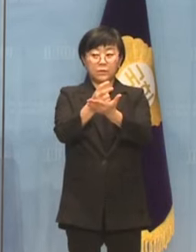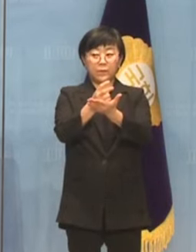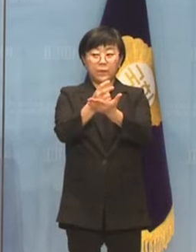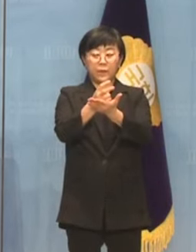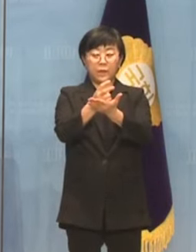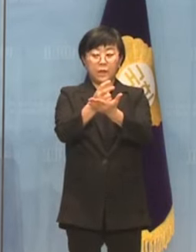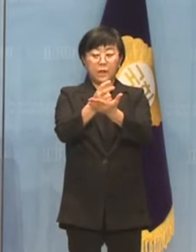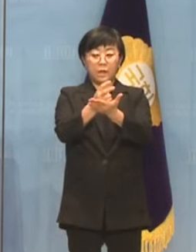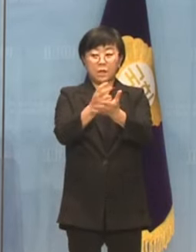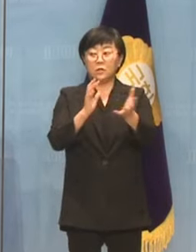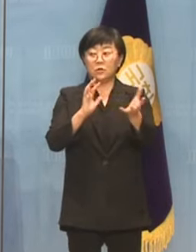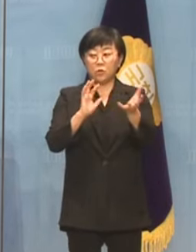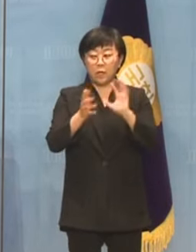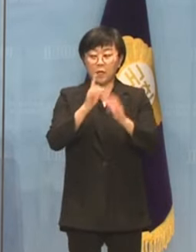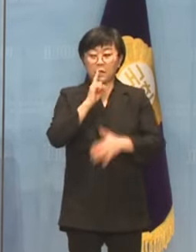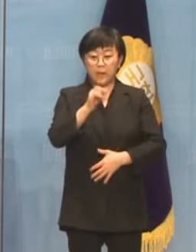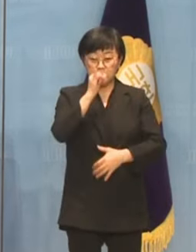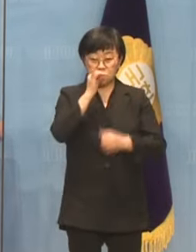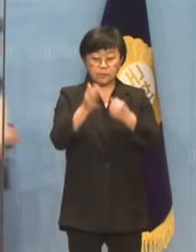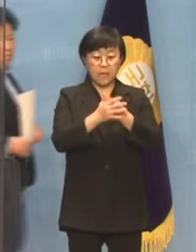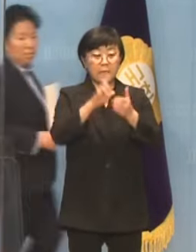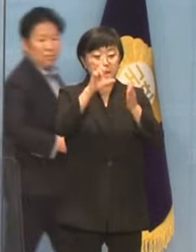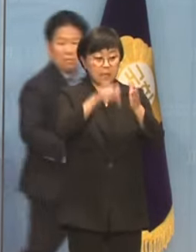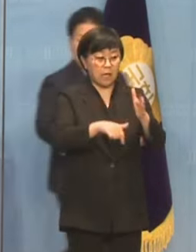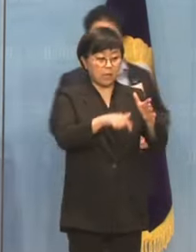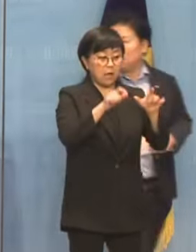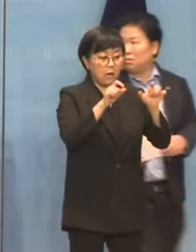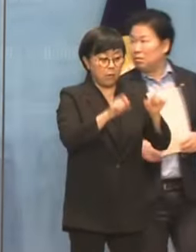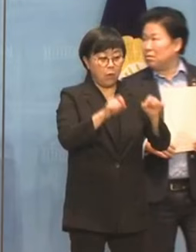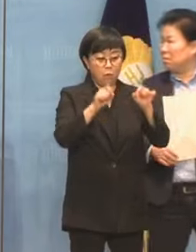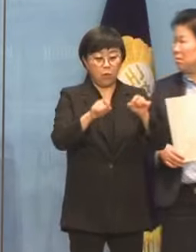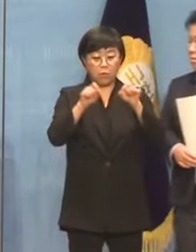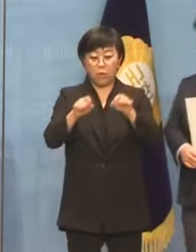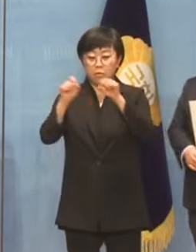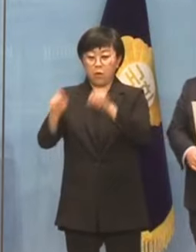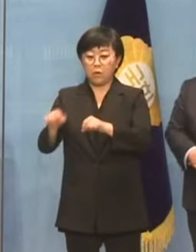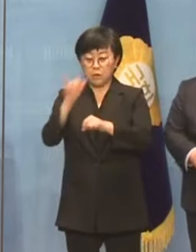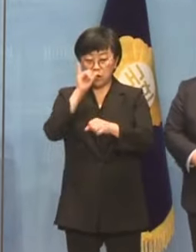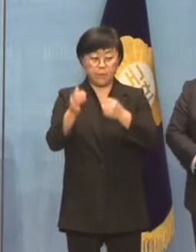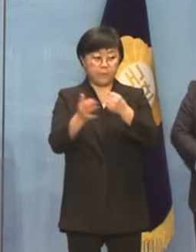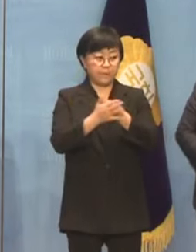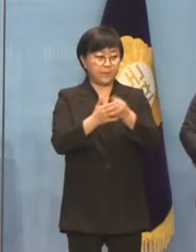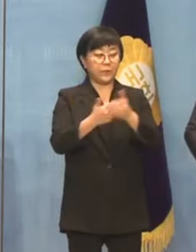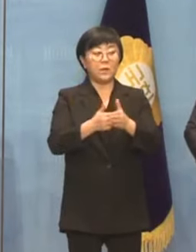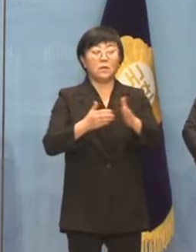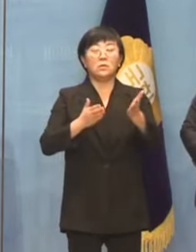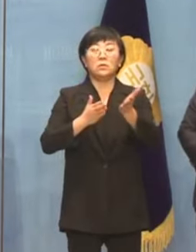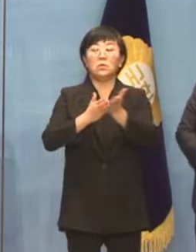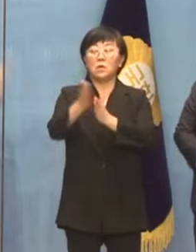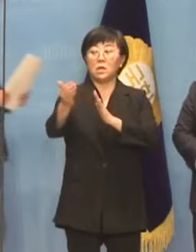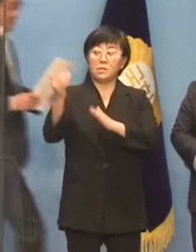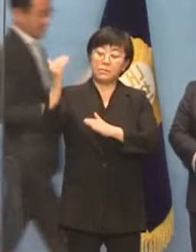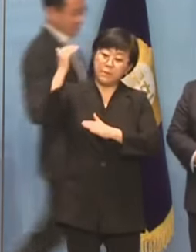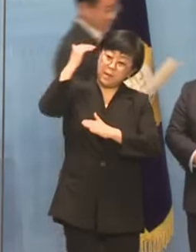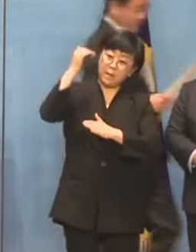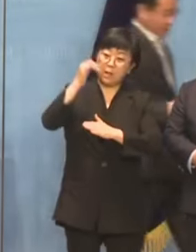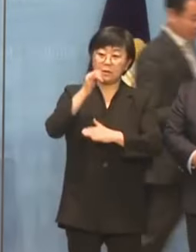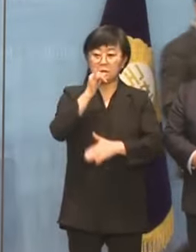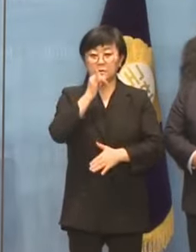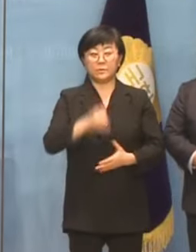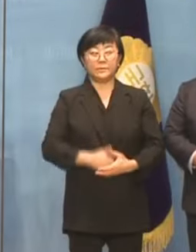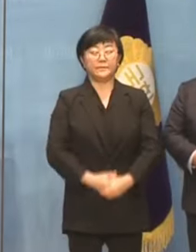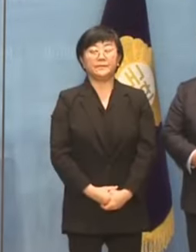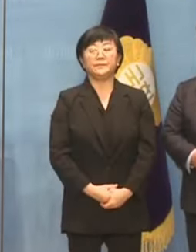소위에서 토론하겠다라고 하면서 시간을 끄는 작전을 통해서 사실상 통과를 방해해온 그 전례가